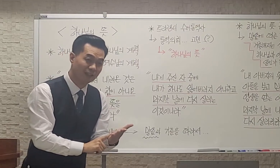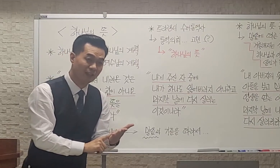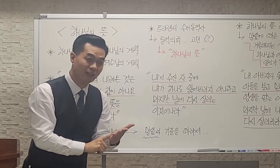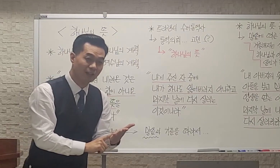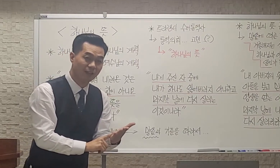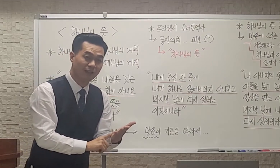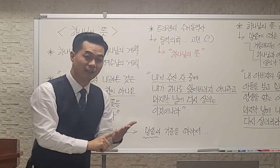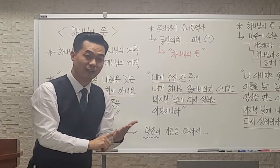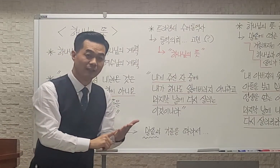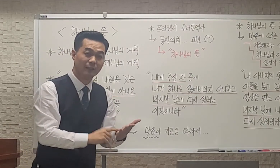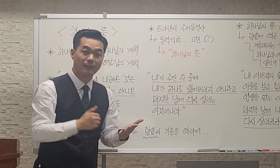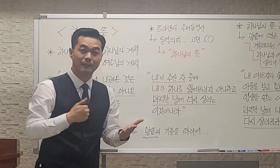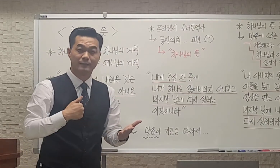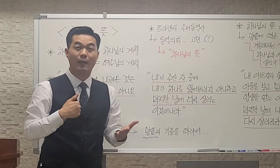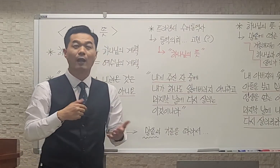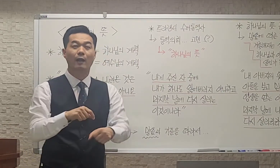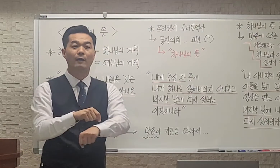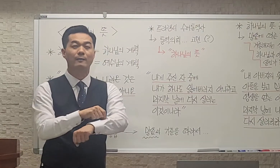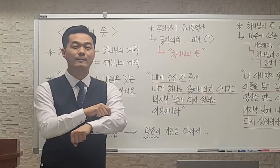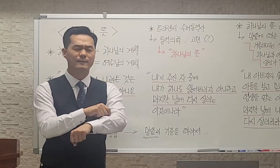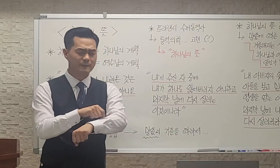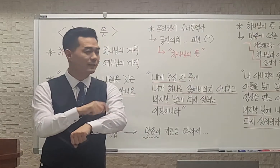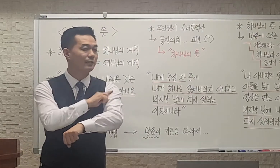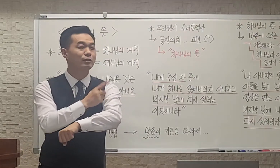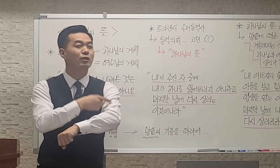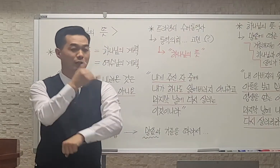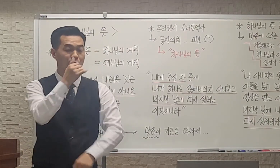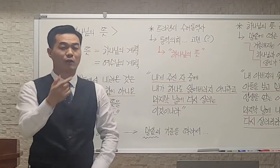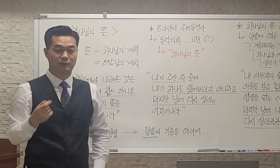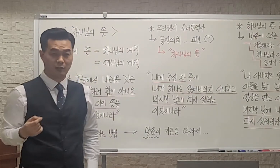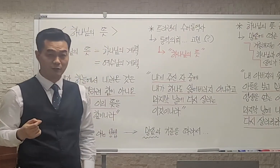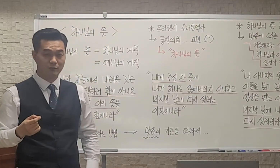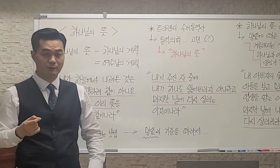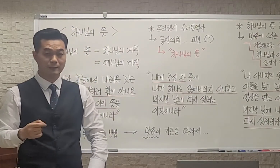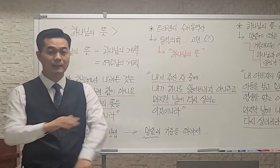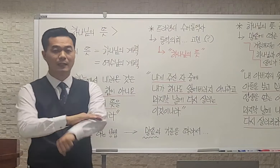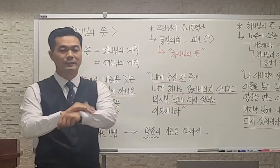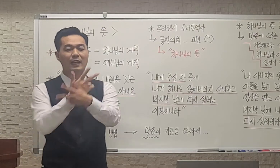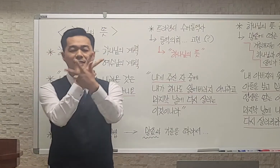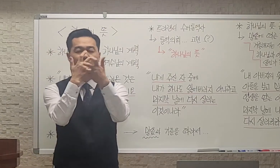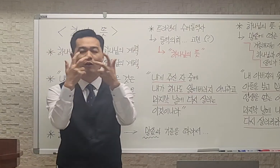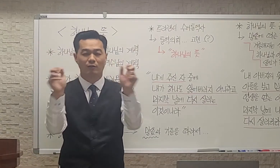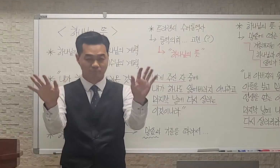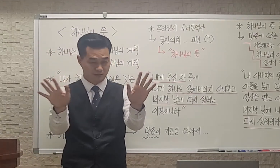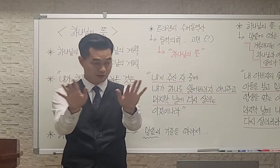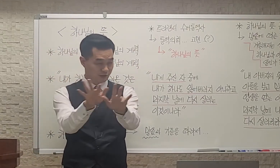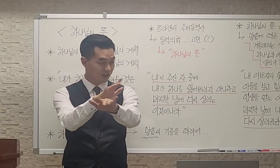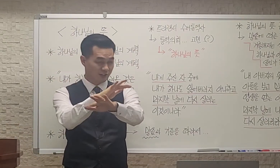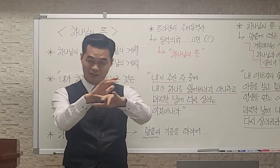네, 제가 화려한 능력이 있는 것 같아요. 잘 재워.